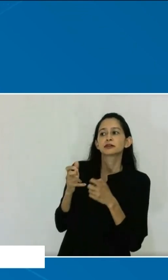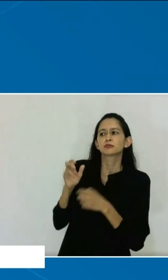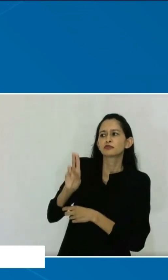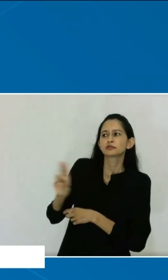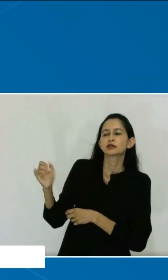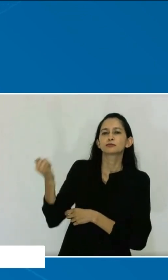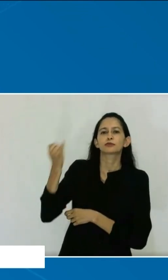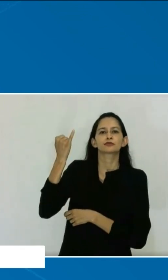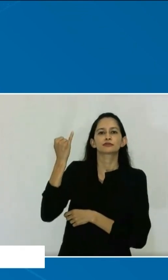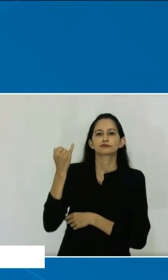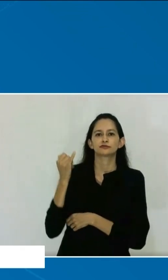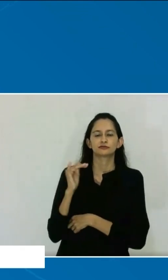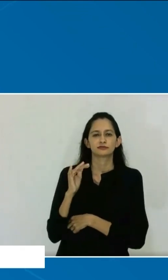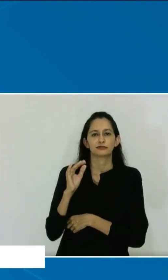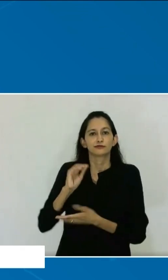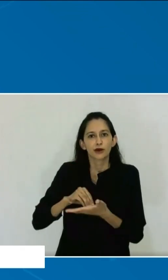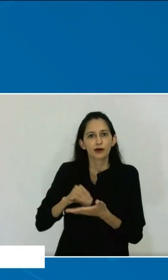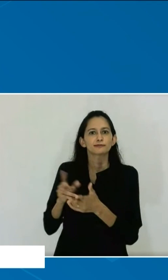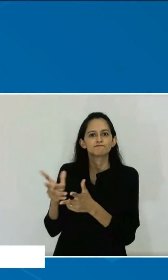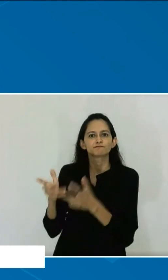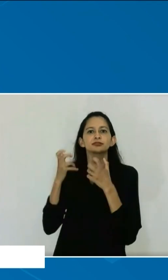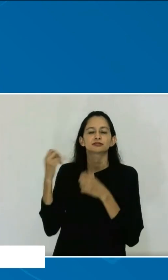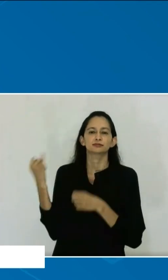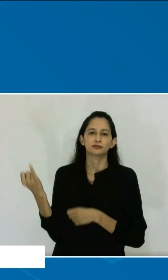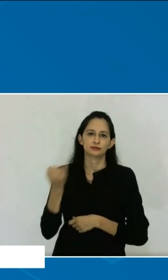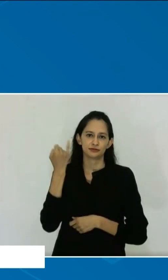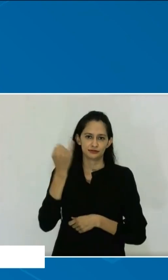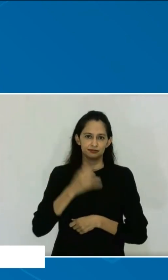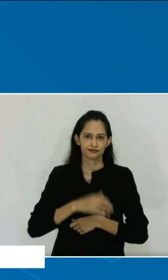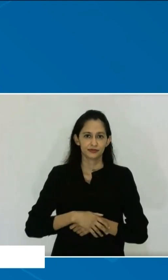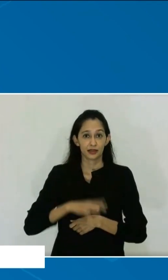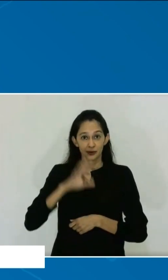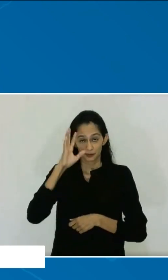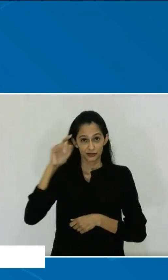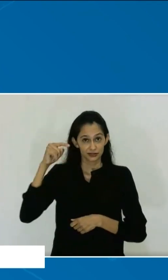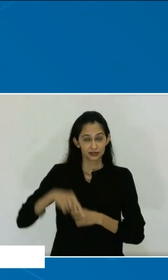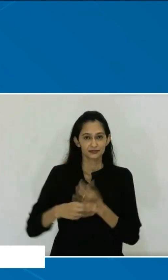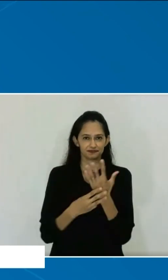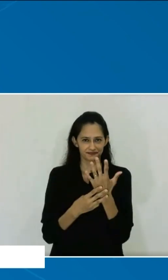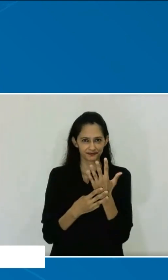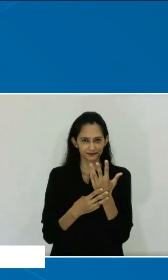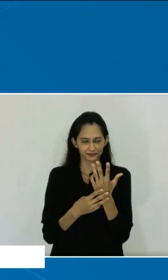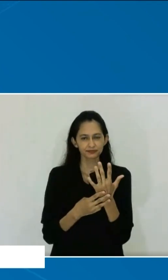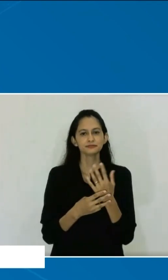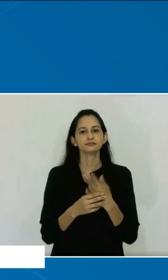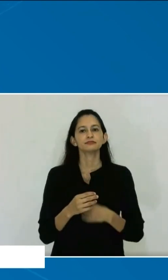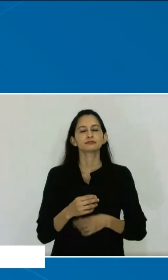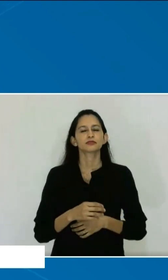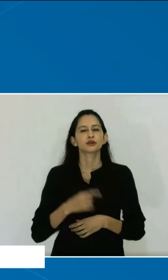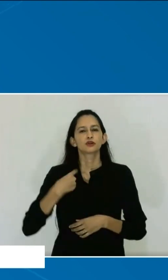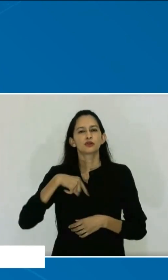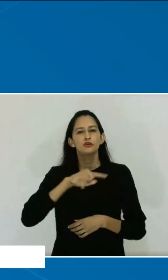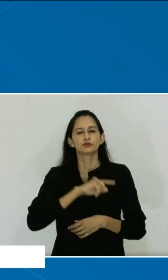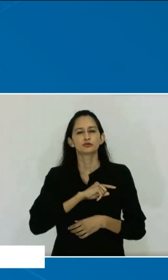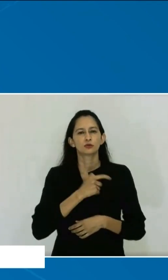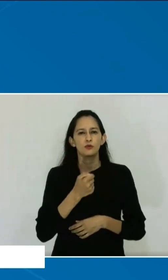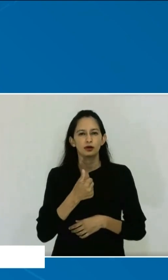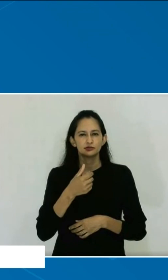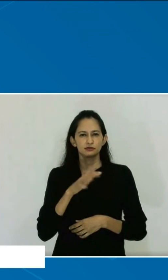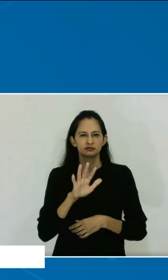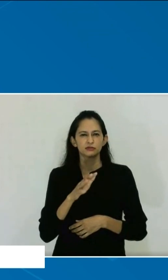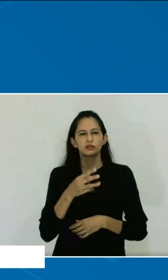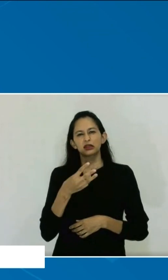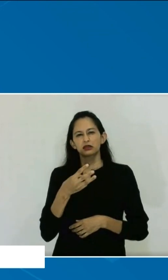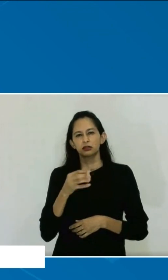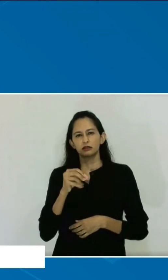contexto de controle da pandemia. Imagine, aqui em Santa Maria, por exemplo, somos quase 30 mil